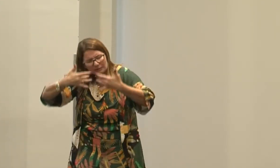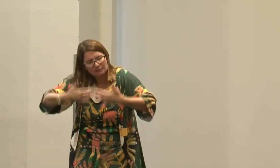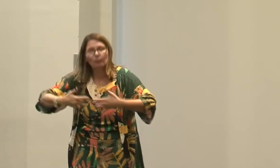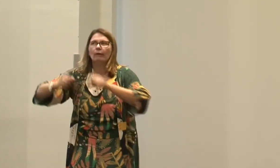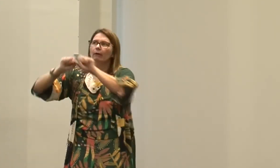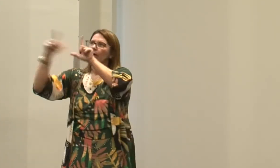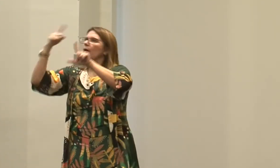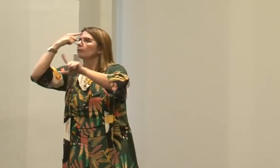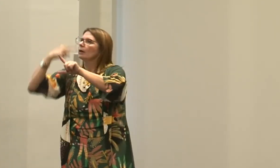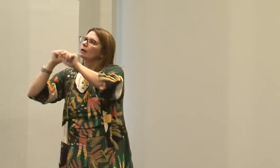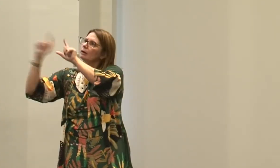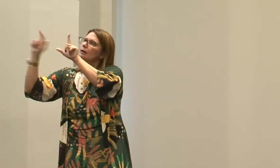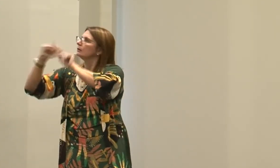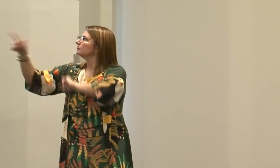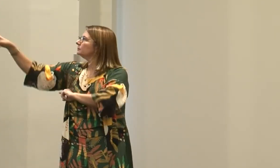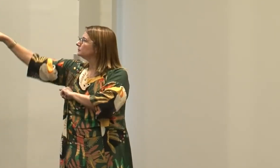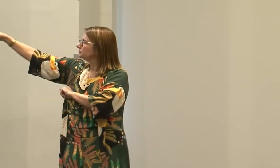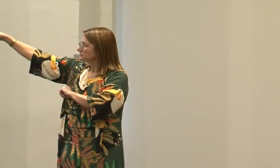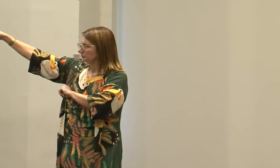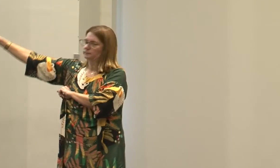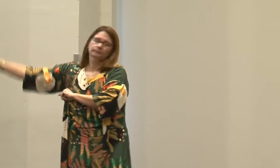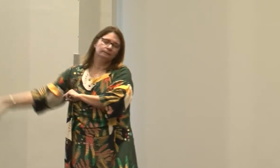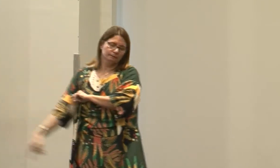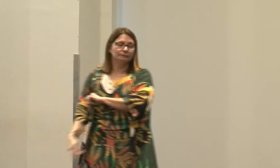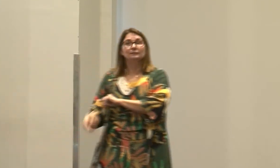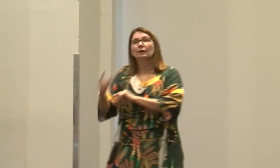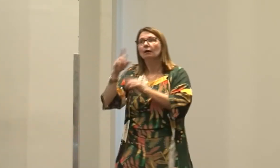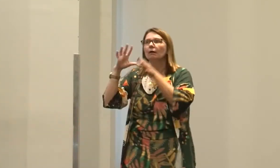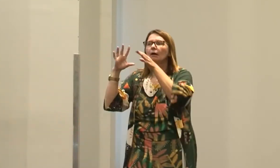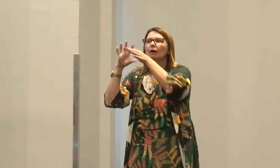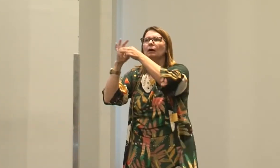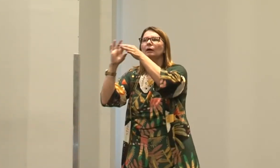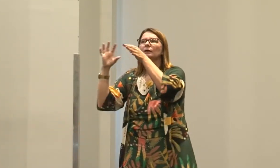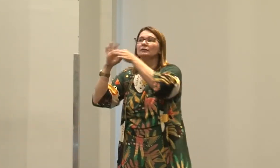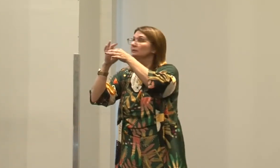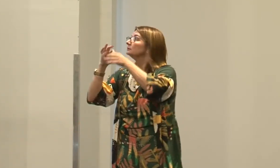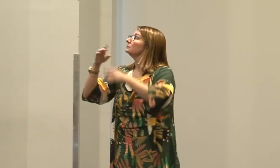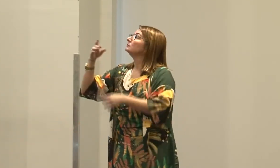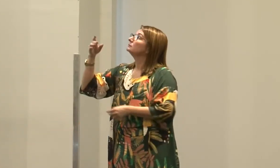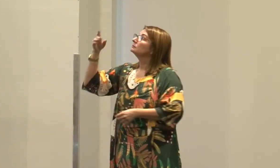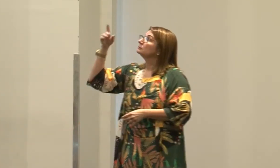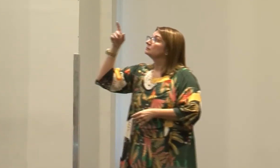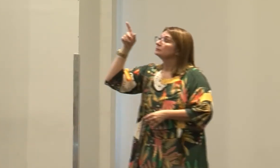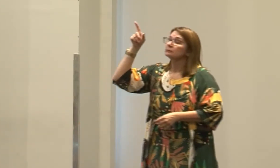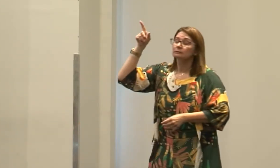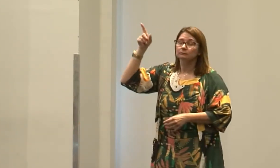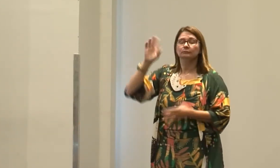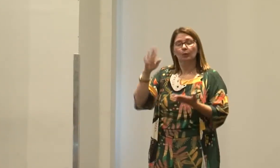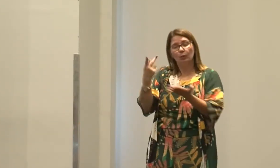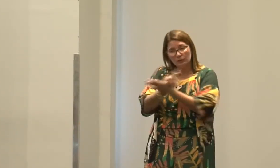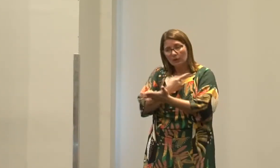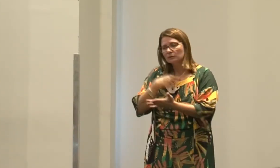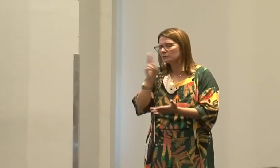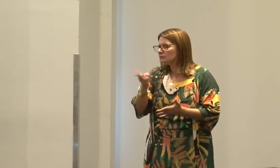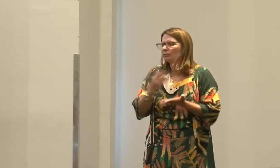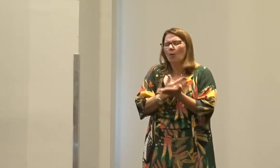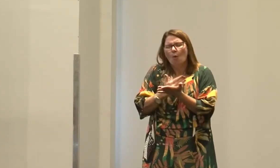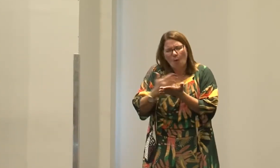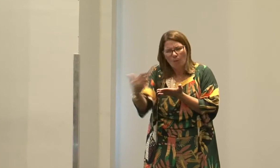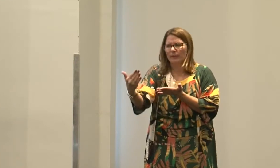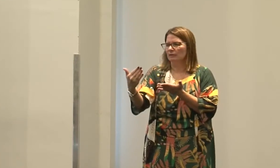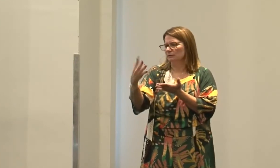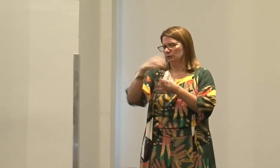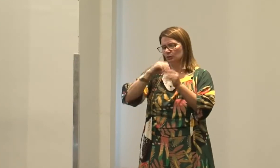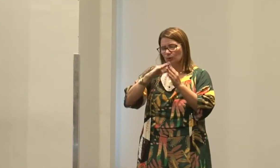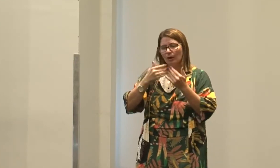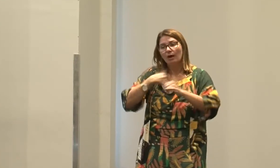com o movimento, com a definição mais clara, com a imagem. para que as crianças pudessem fazer essas